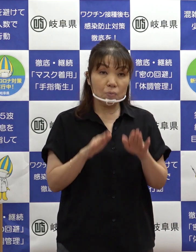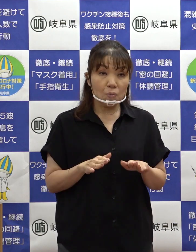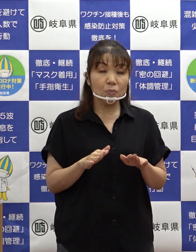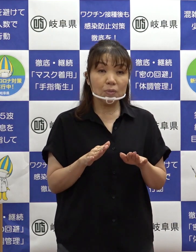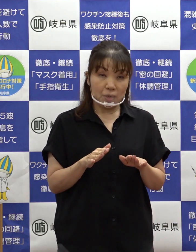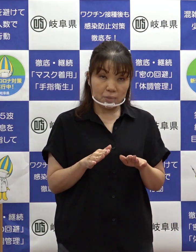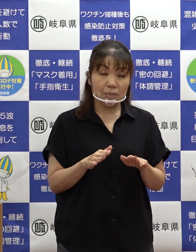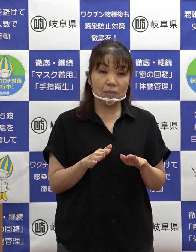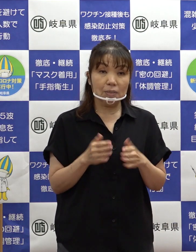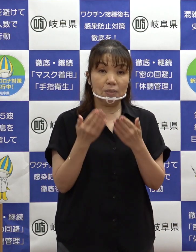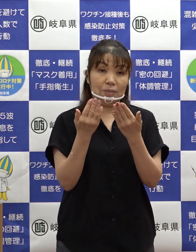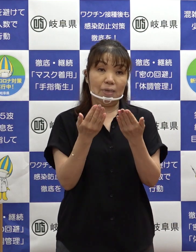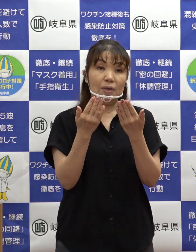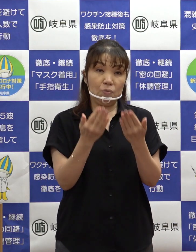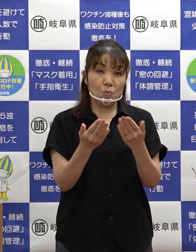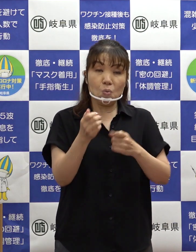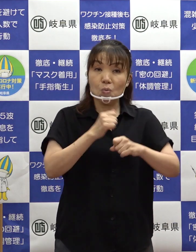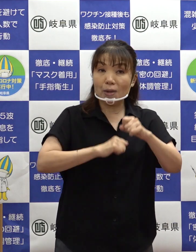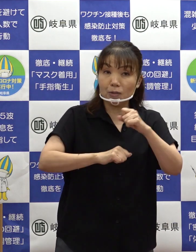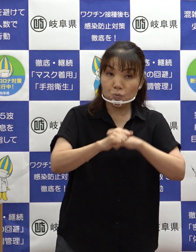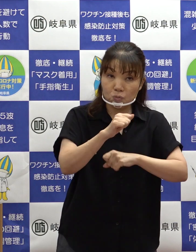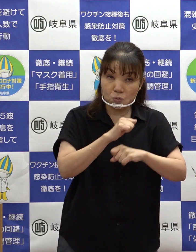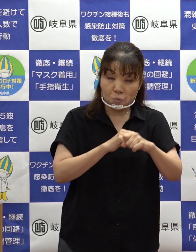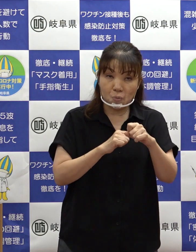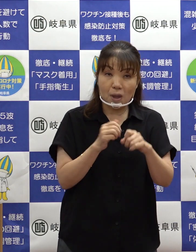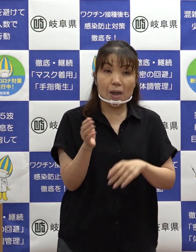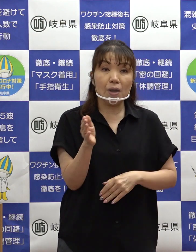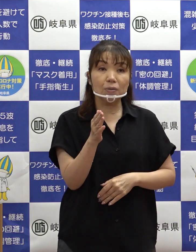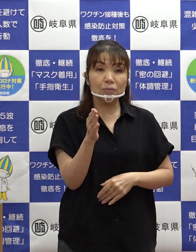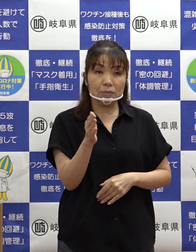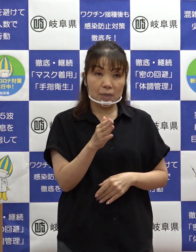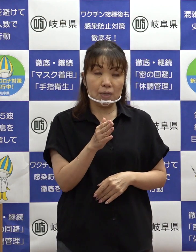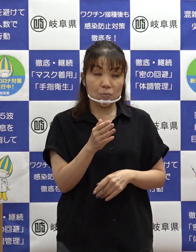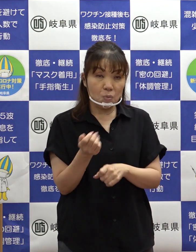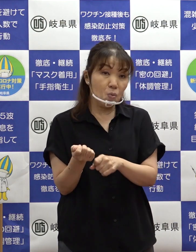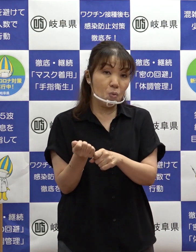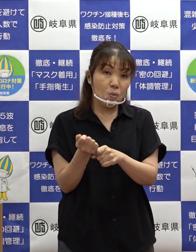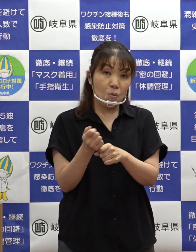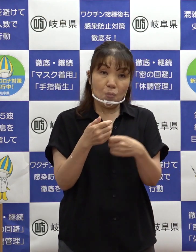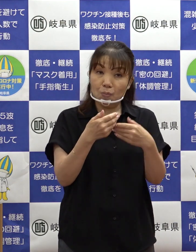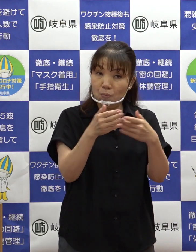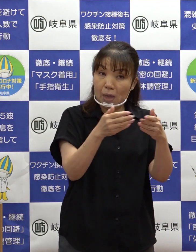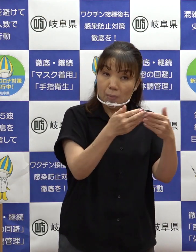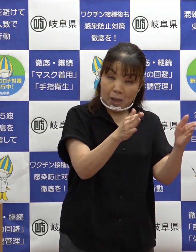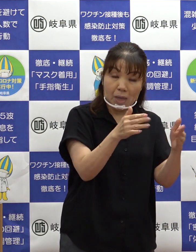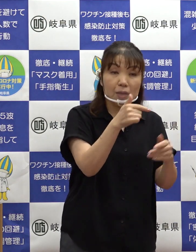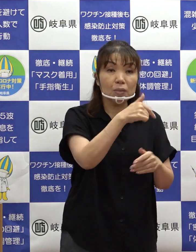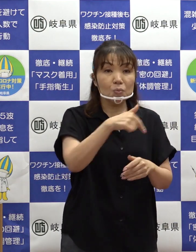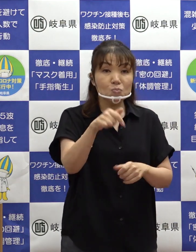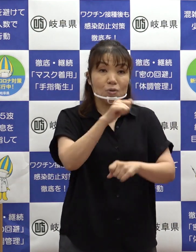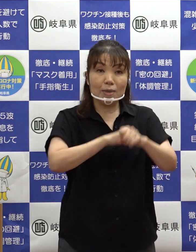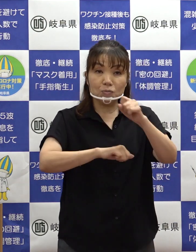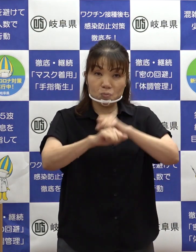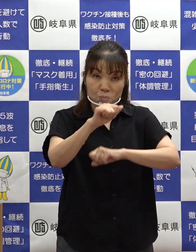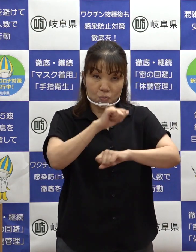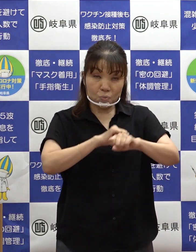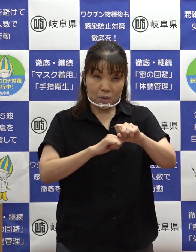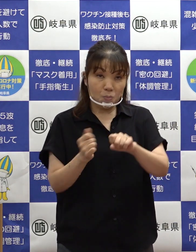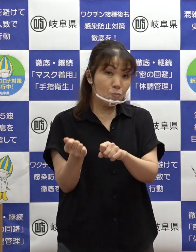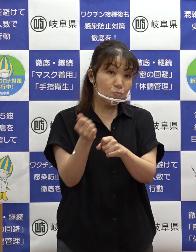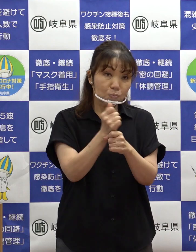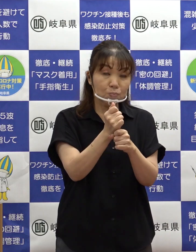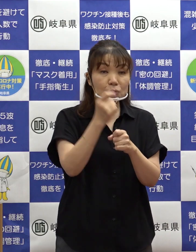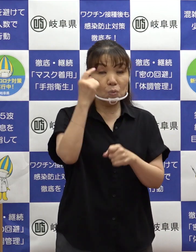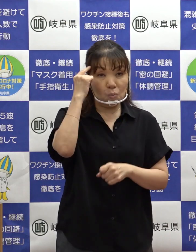構学校活動に関してある程度、はい、まあ、再開される部活動も含めて、はいはい、こう考えてるんですけど、はい